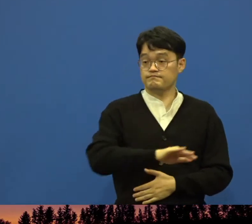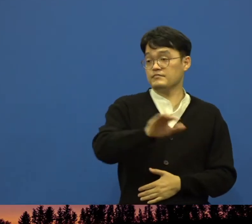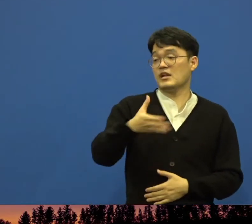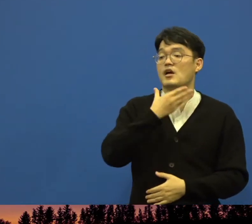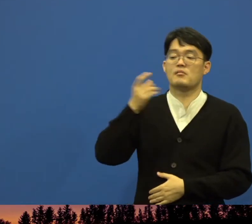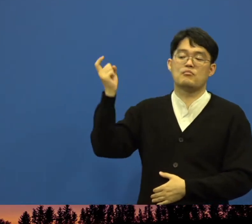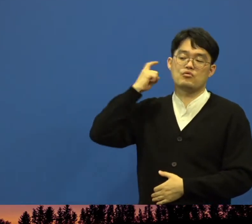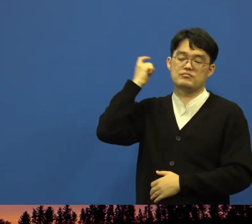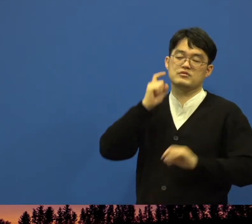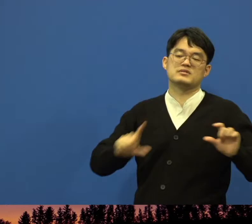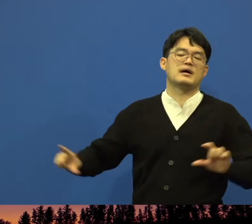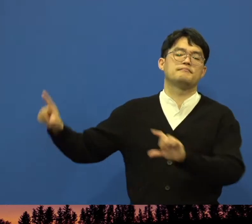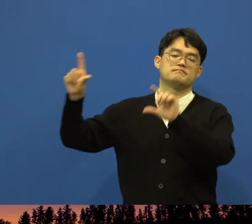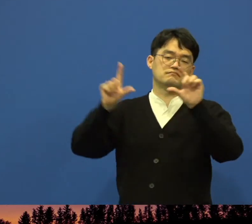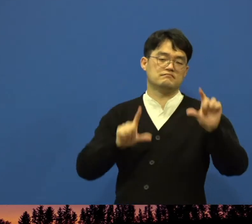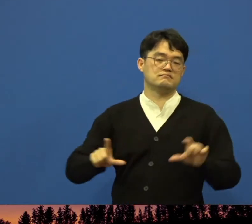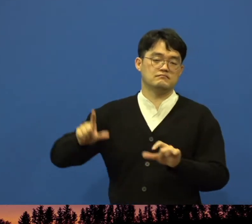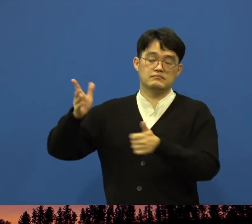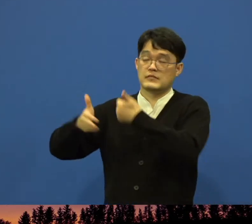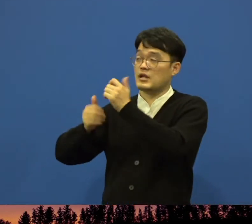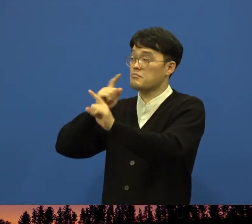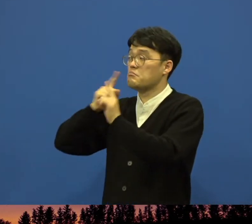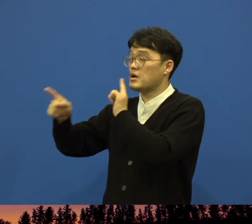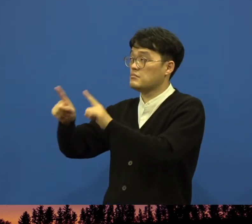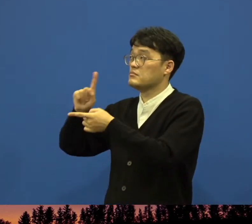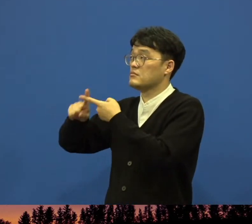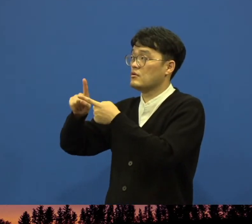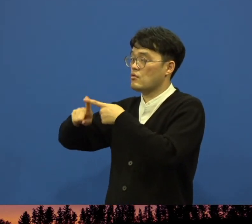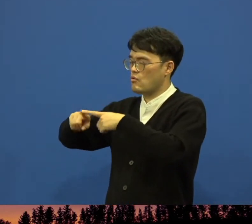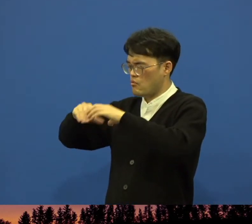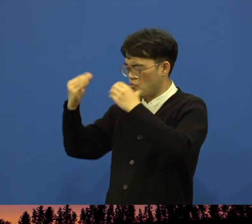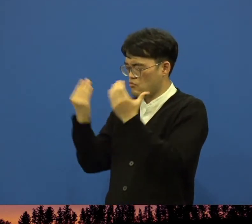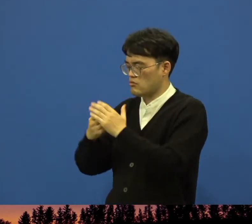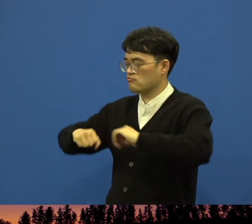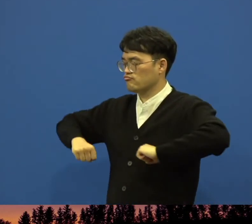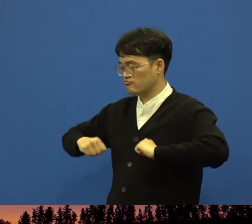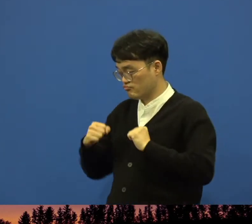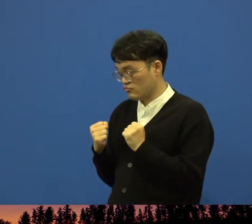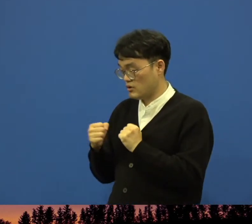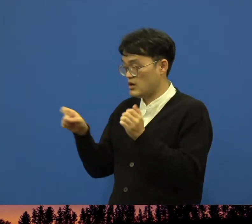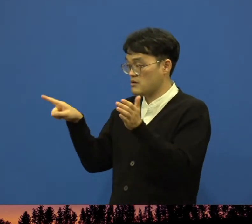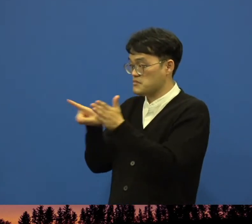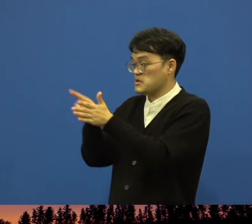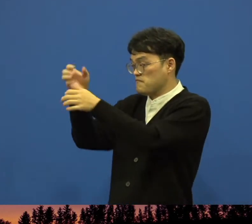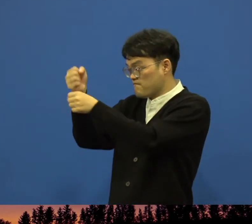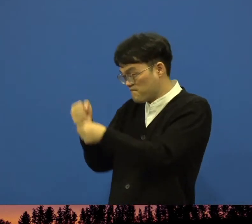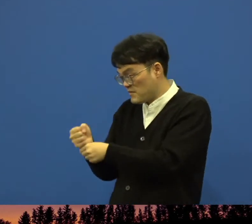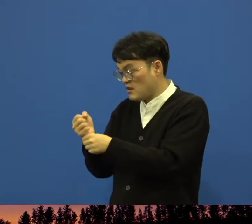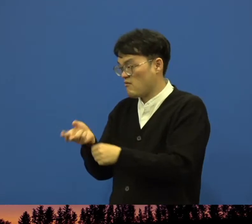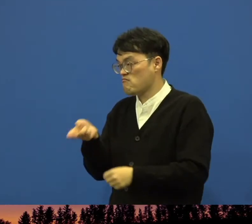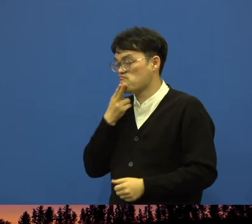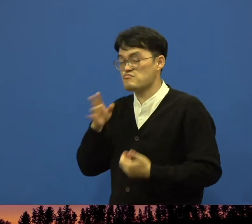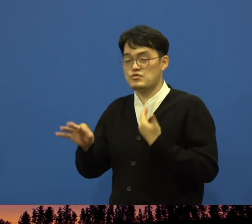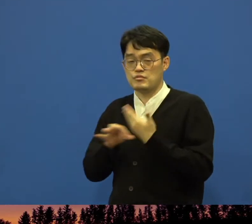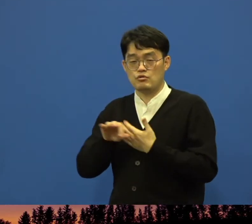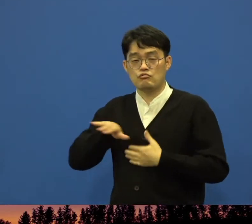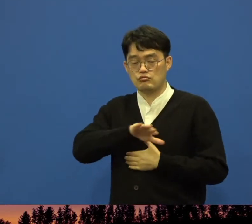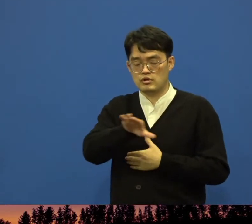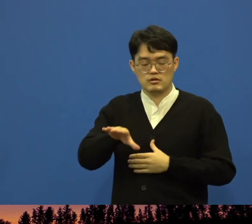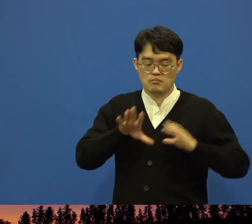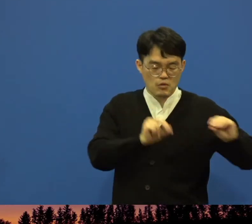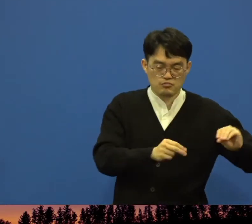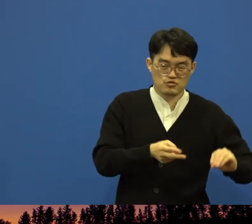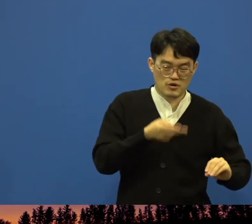복음적 삶이에요. 하나님의 말씀에 온전히 순종하고 그분을 신뢰하지 않는다면 우리는 멈출 줄을